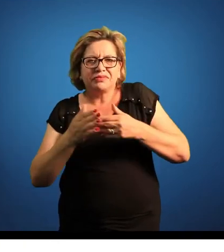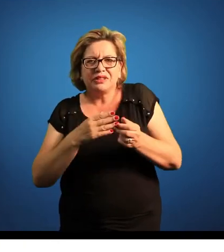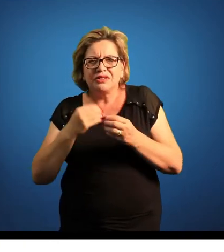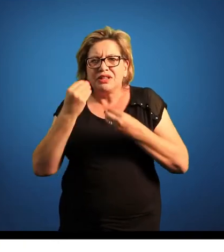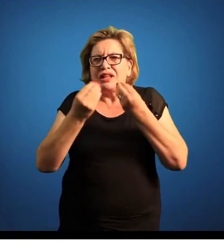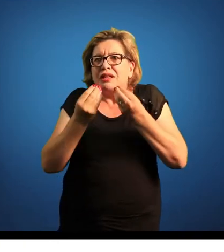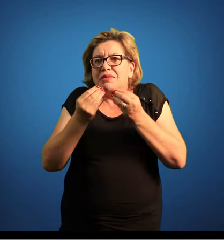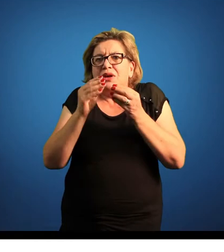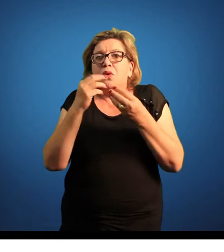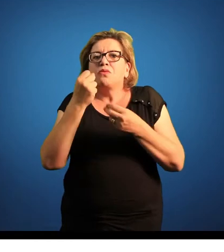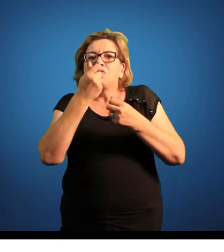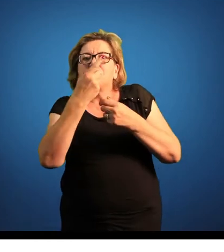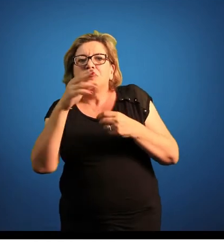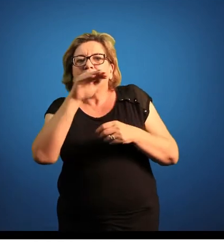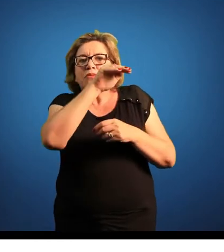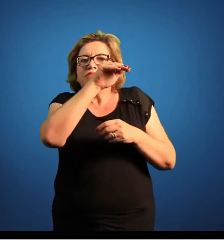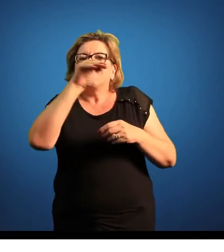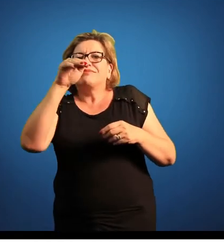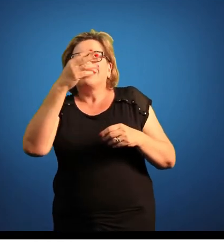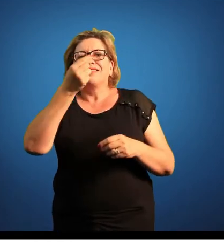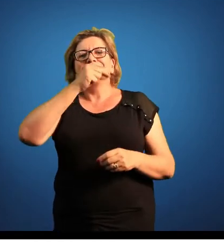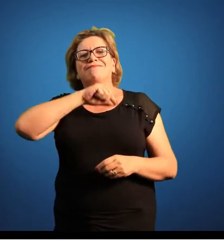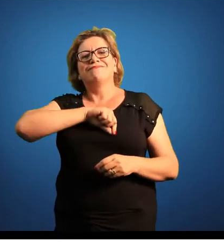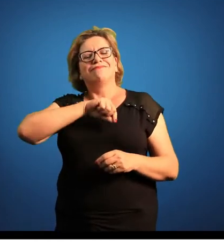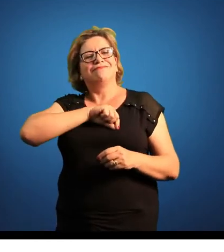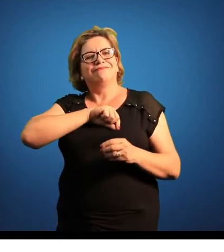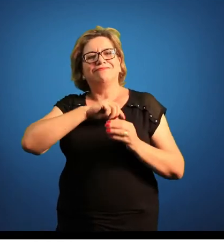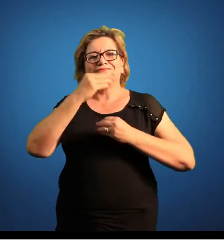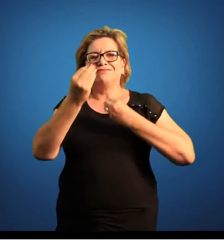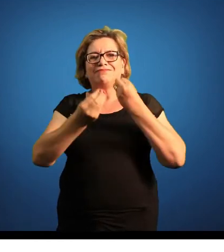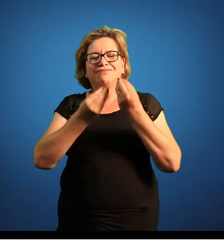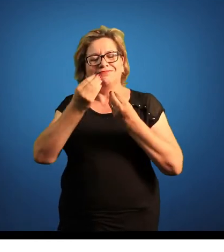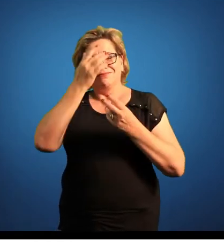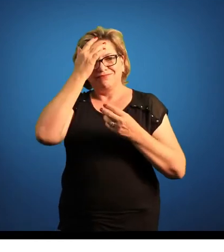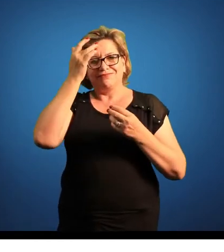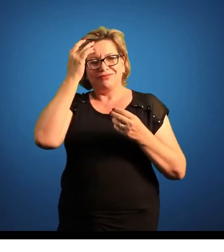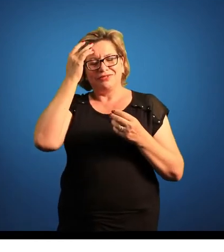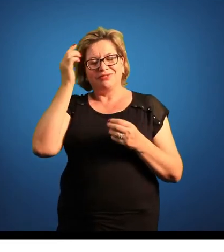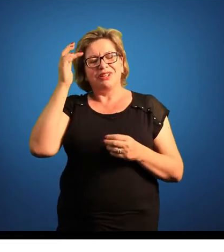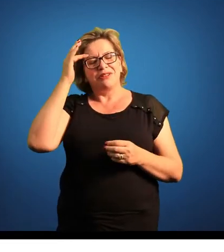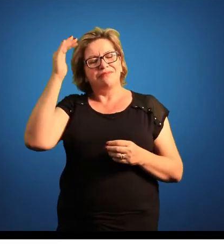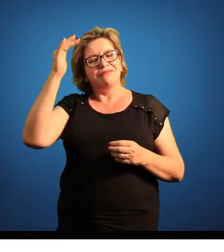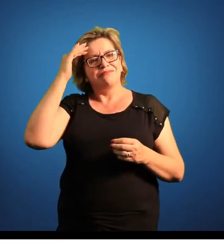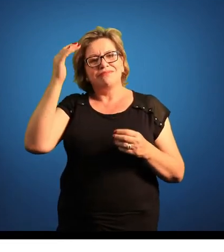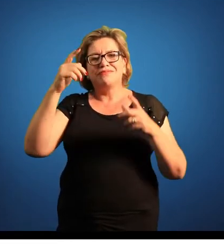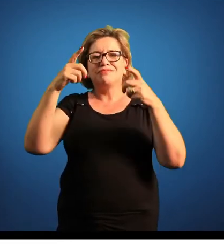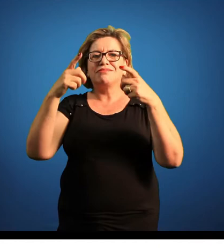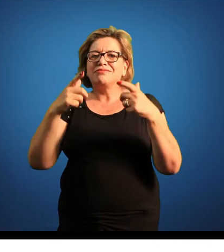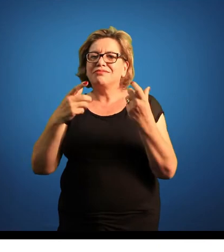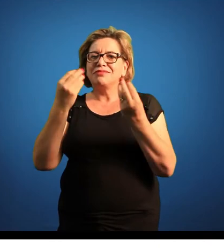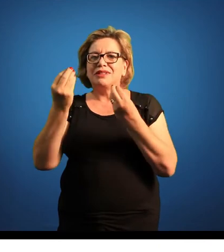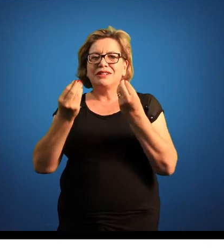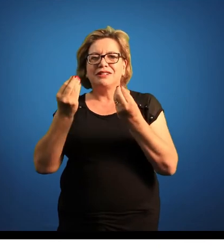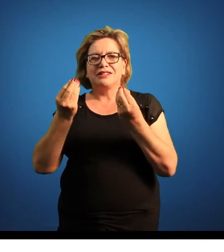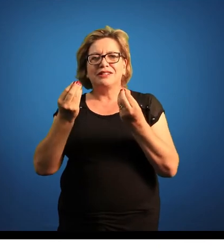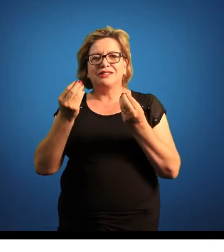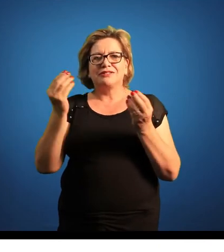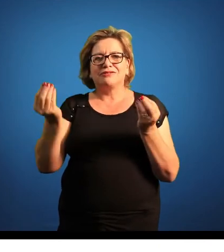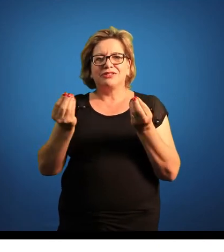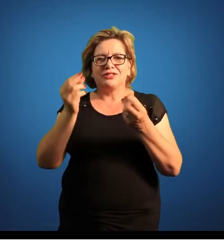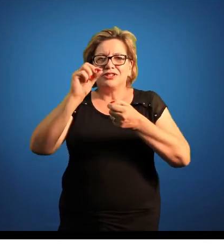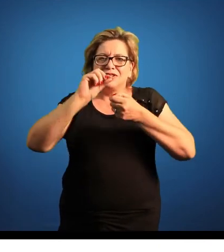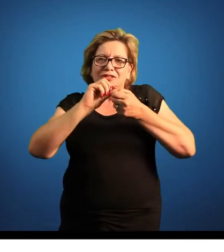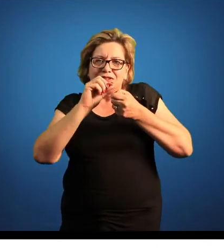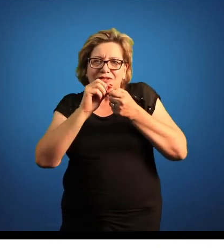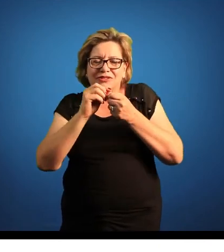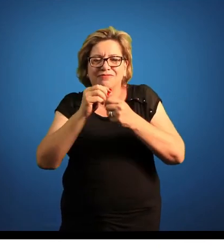a faixa salarial daquele povo, quanto que ele ganha, os funcionários. Vamos imaginar um setor, obviamente aqui, como a gente vai fazer